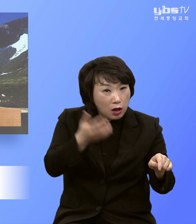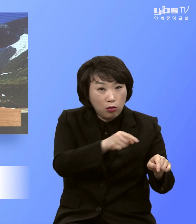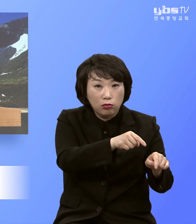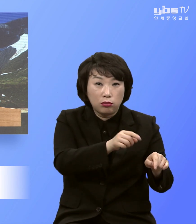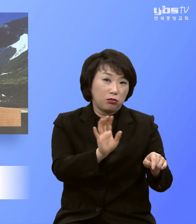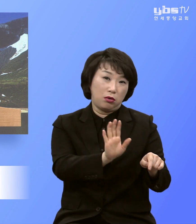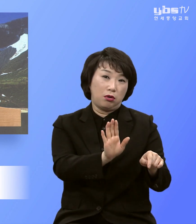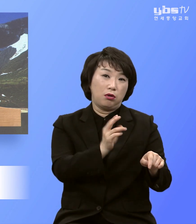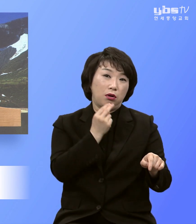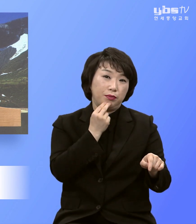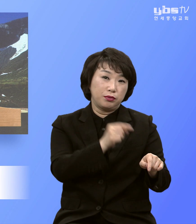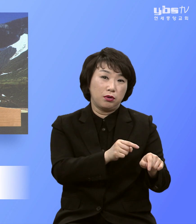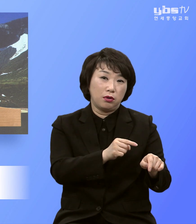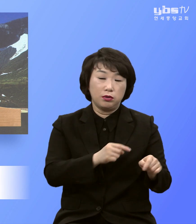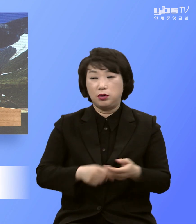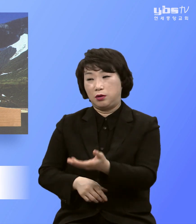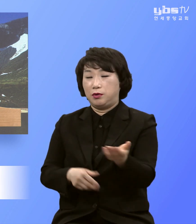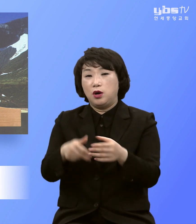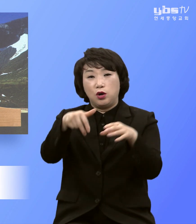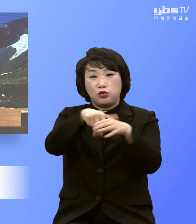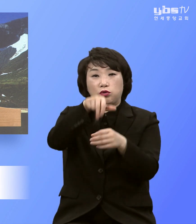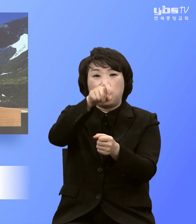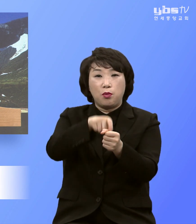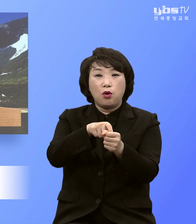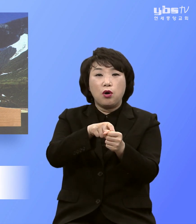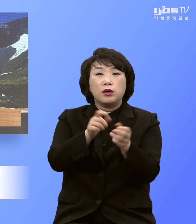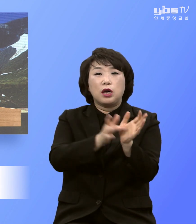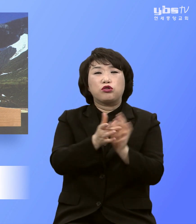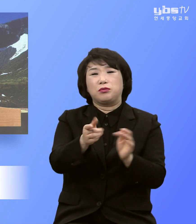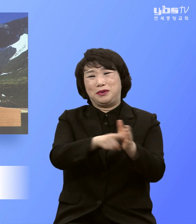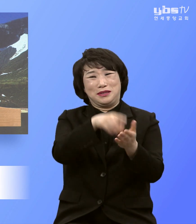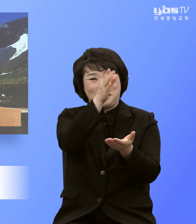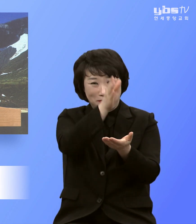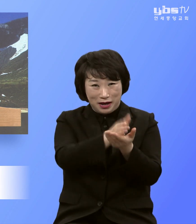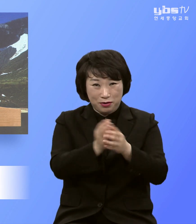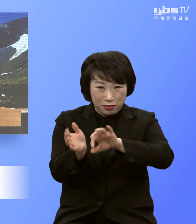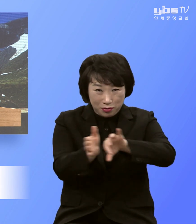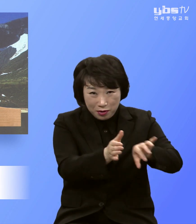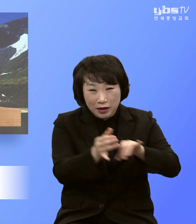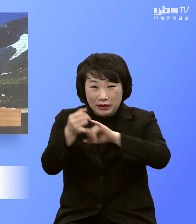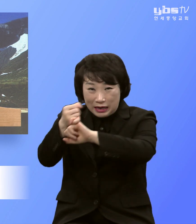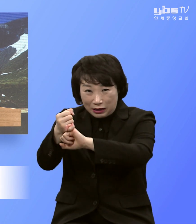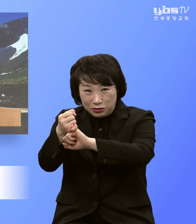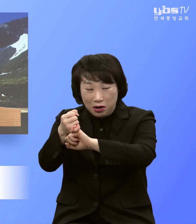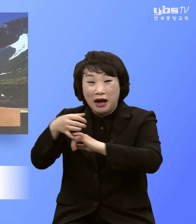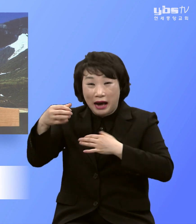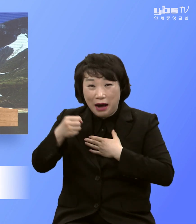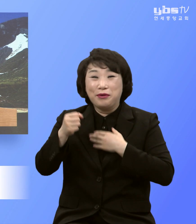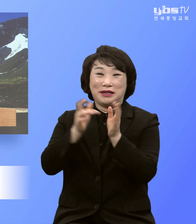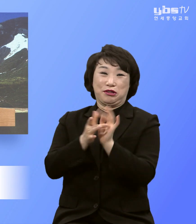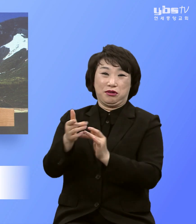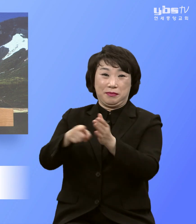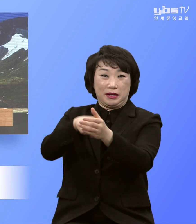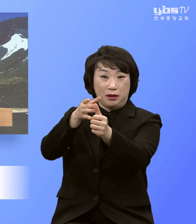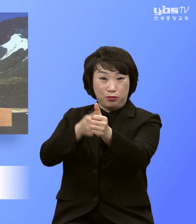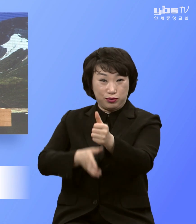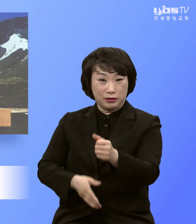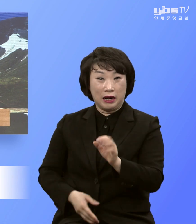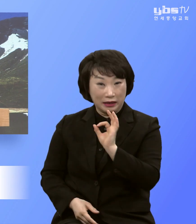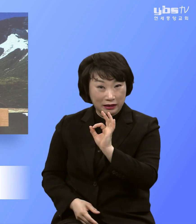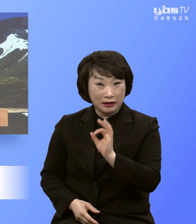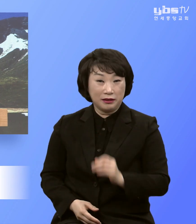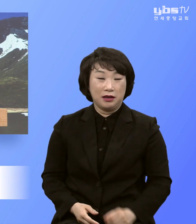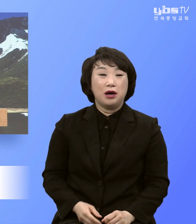그 말이에요. 여러분, 종교적인 예수 믿지 말고 약속 있는 예수 믿어라 이 말이에요.